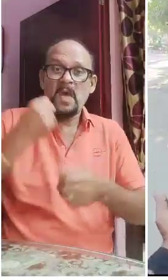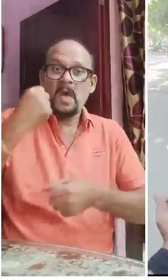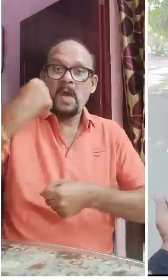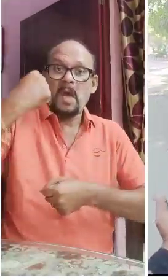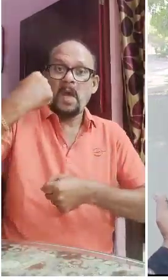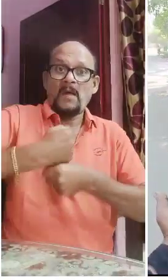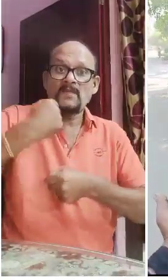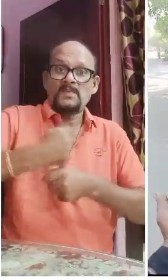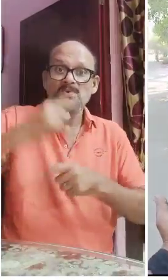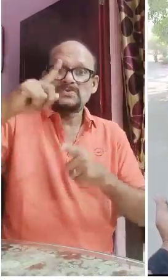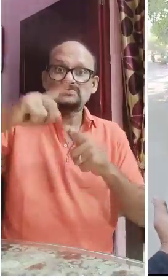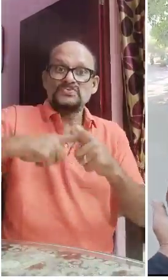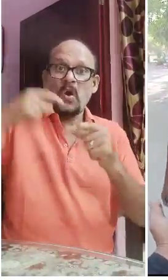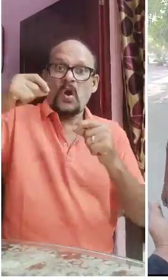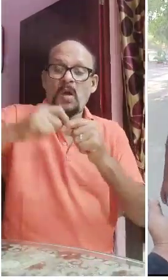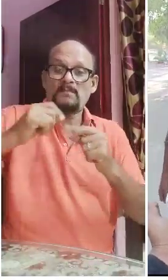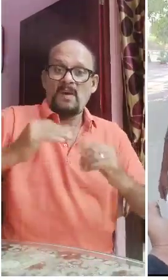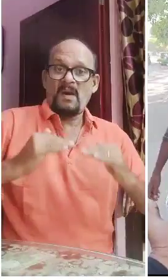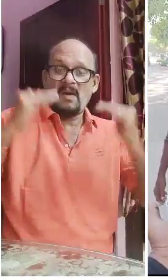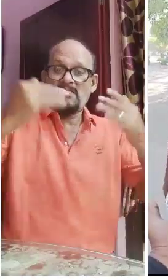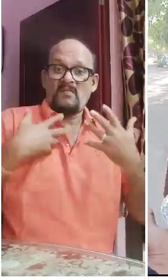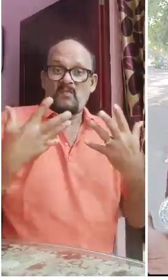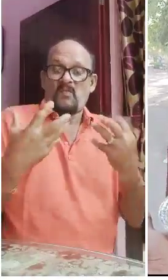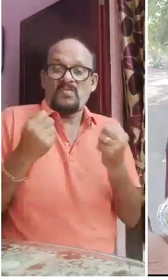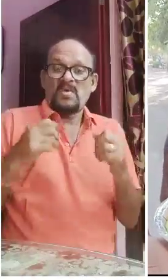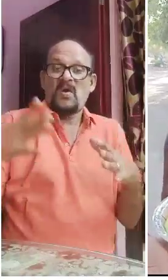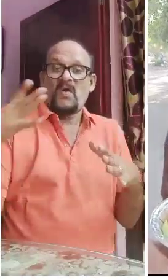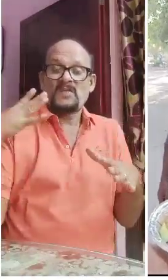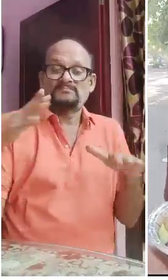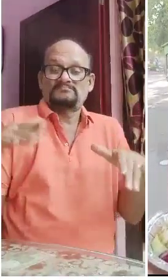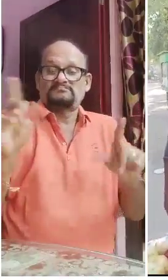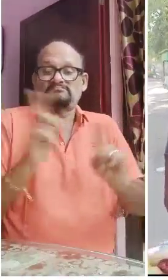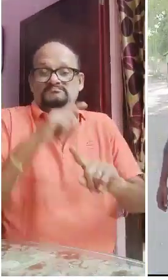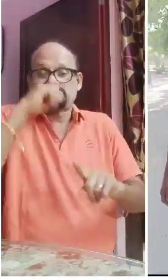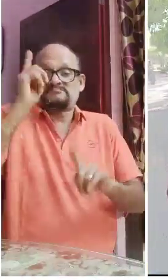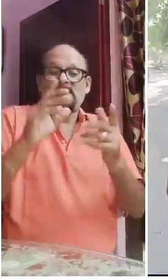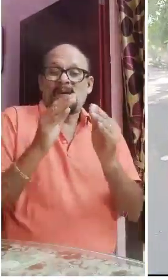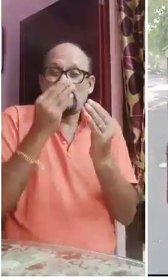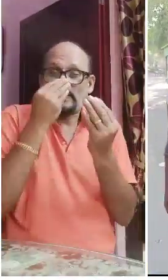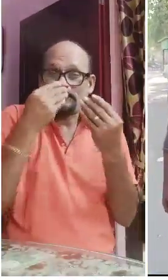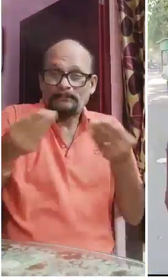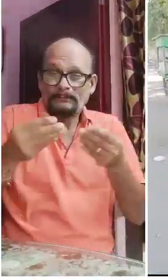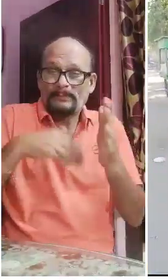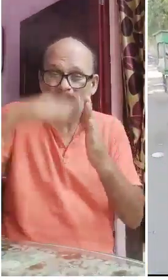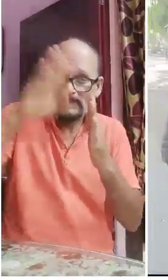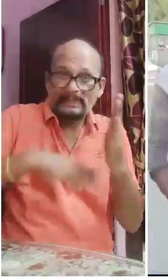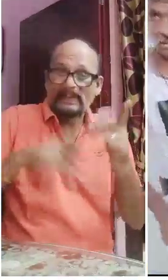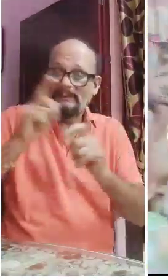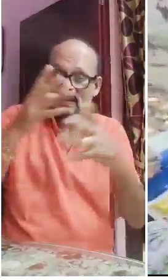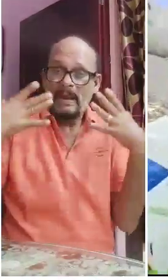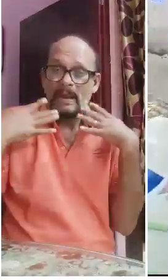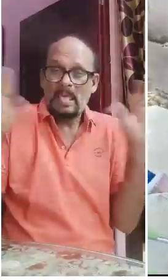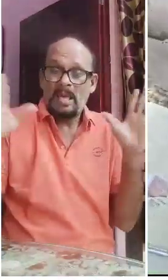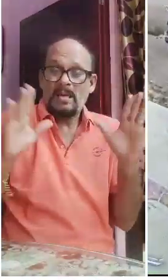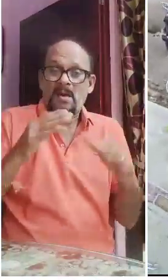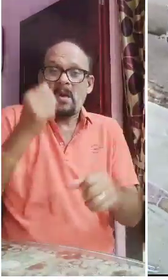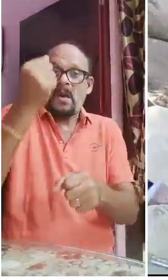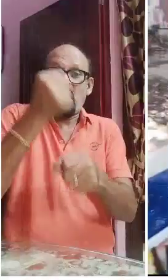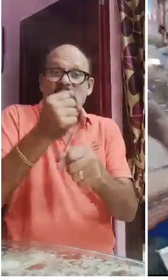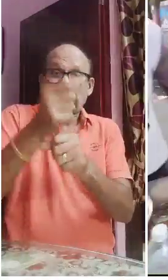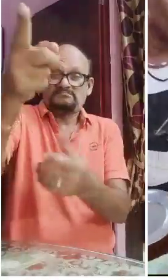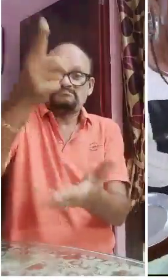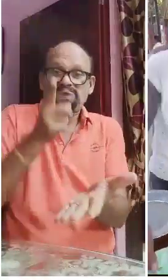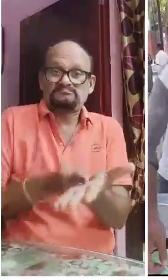अब बड़ी आइक तो मजा जागा बजा जागा आगा इसलोग यह क्या है यह क्या है